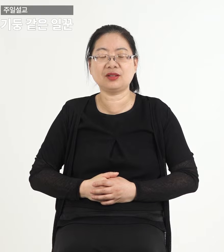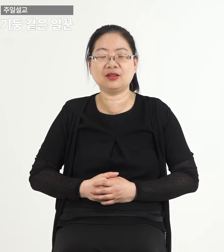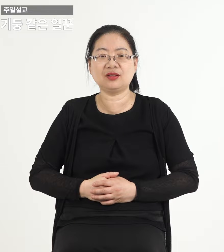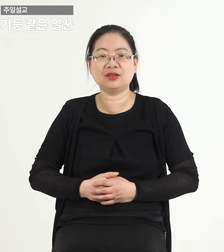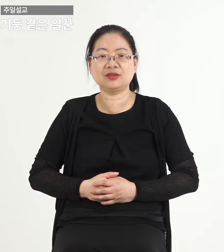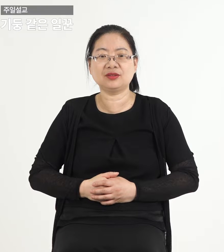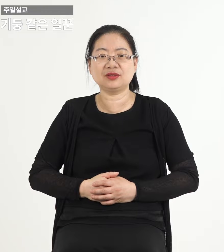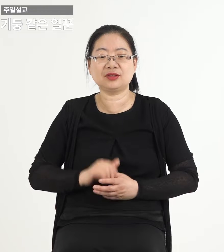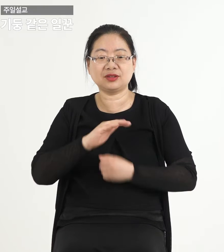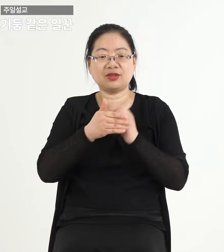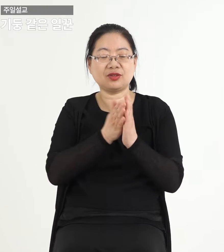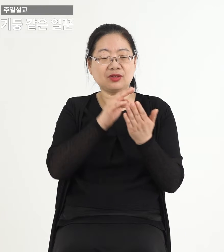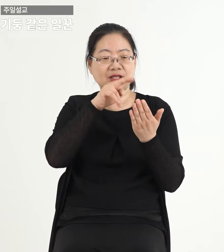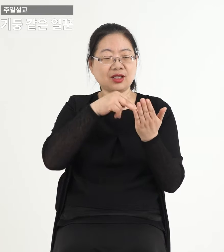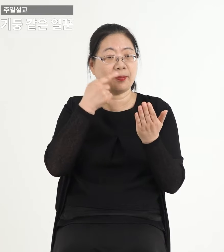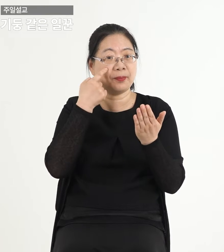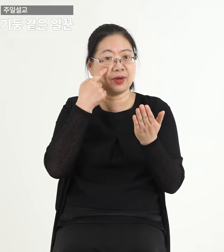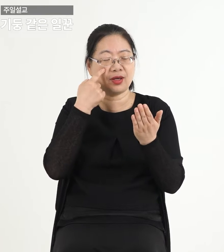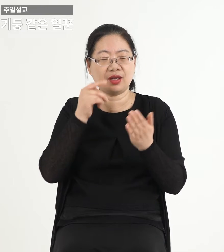보시면